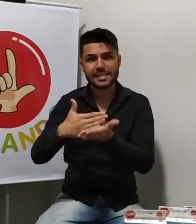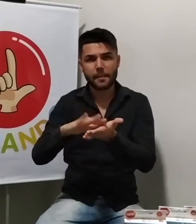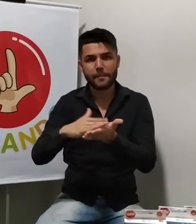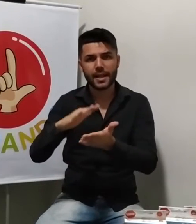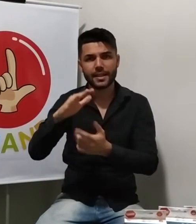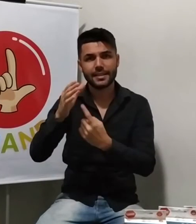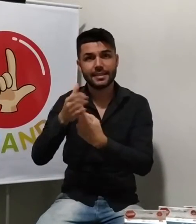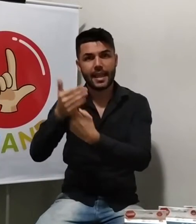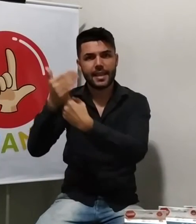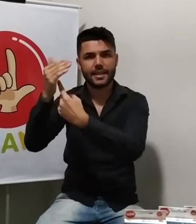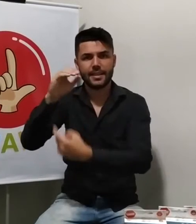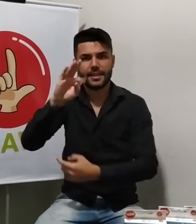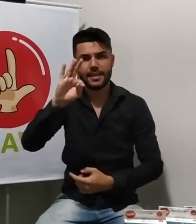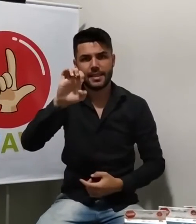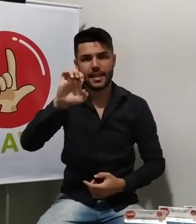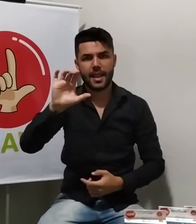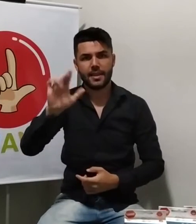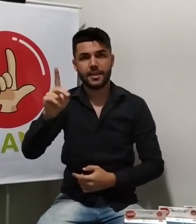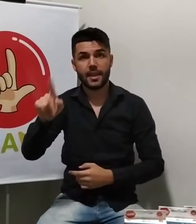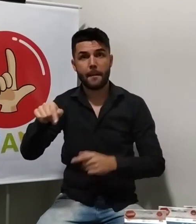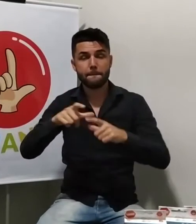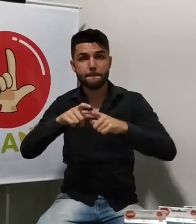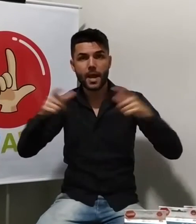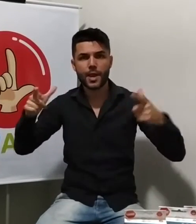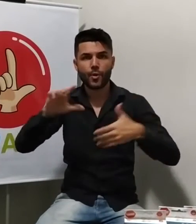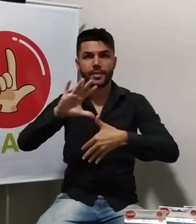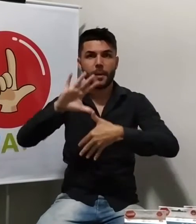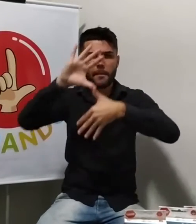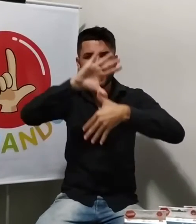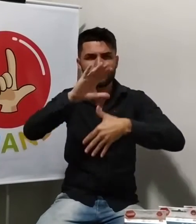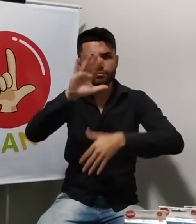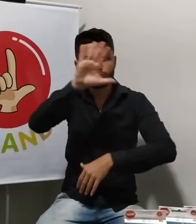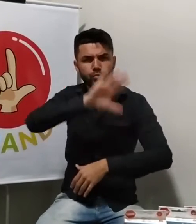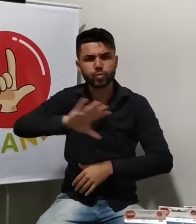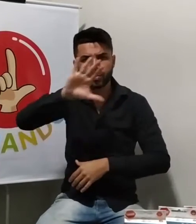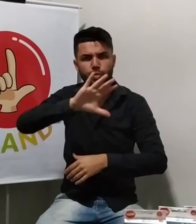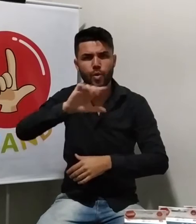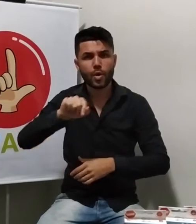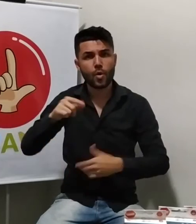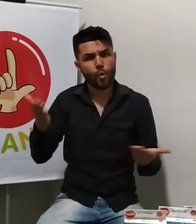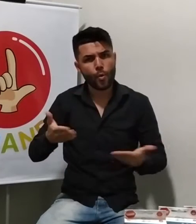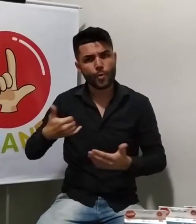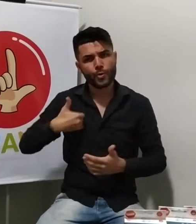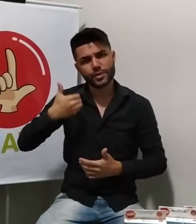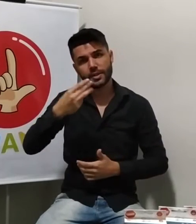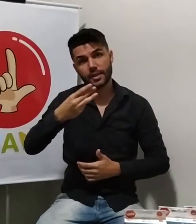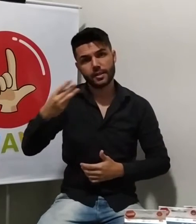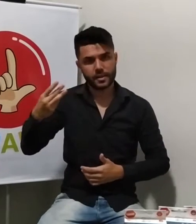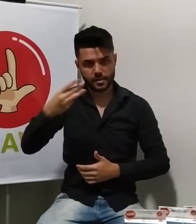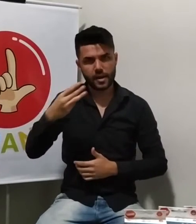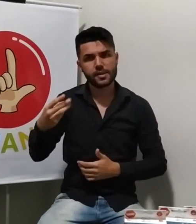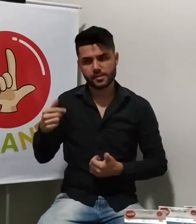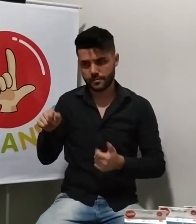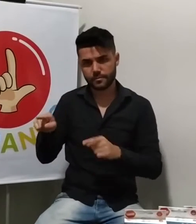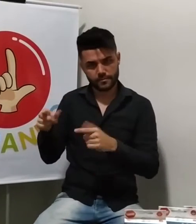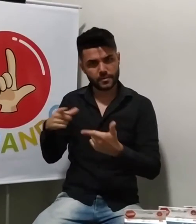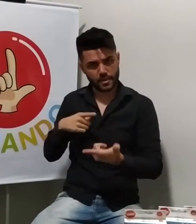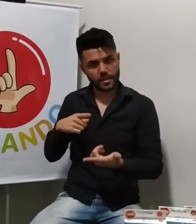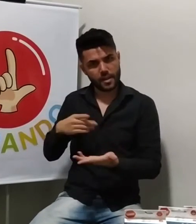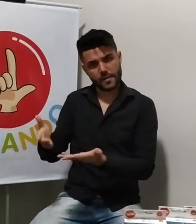essa história de empreender aí na sua cabeça? Primeiro, assim, na minha família, eu tenho uma história interessante. Meu bisavô era um industrial muito rico,